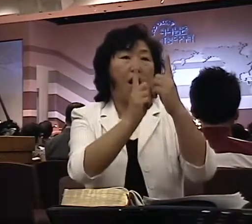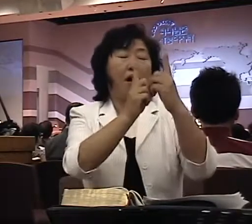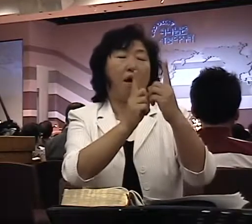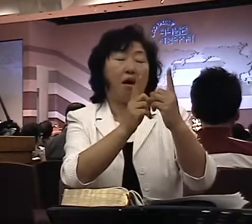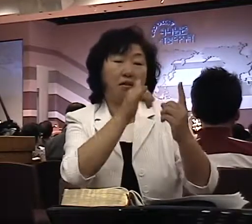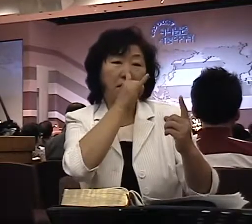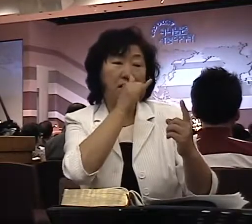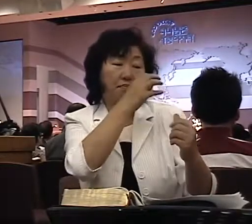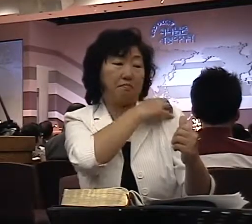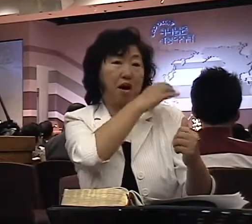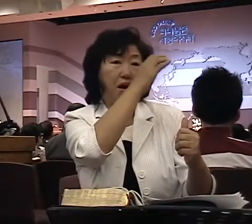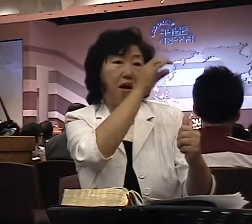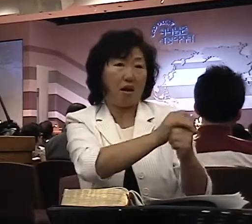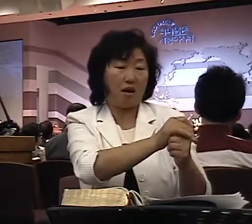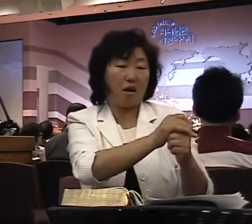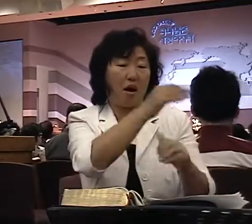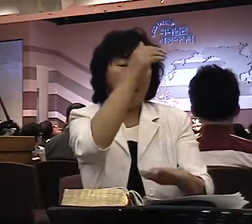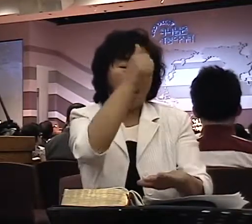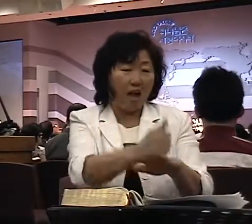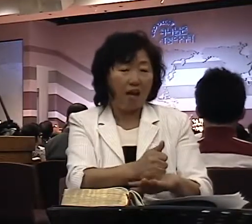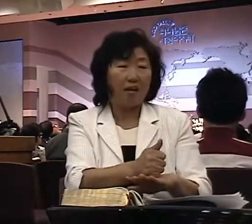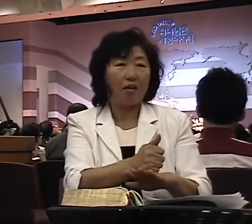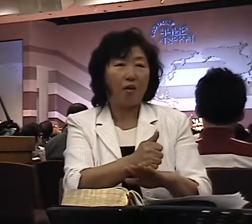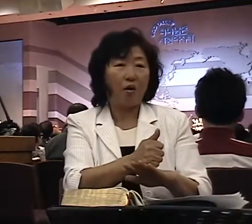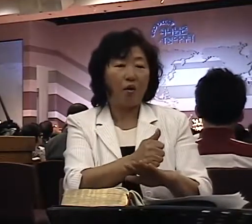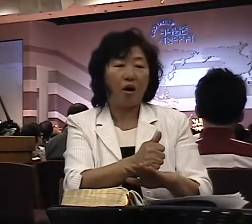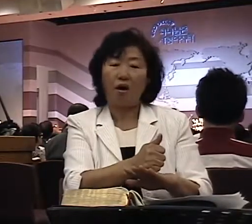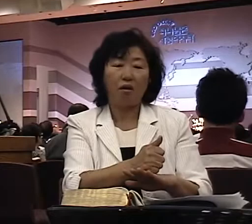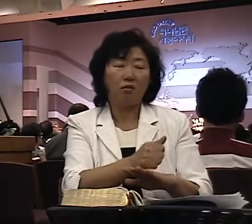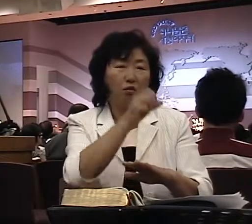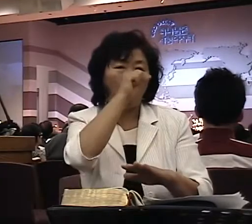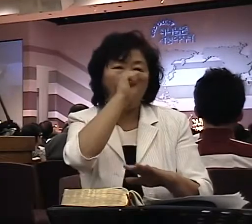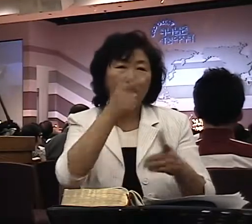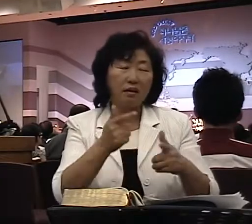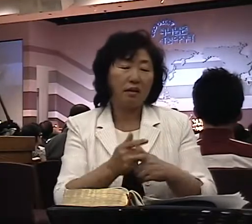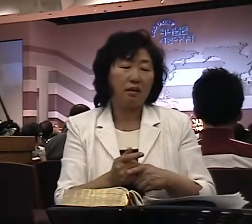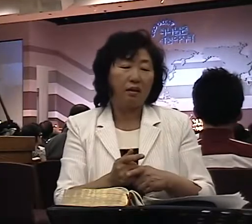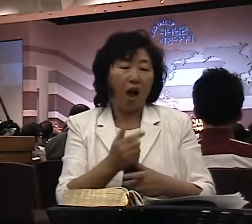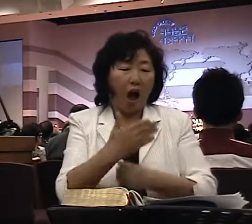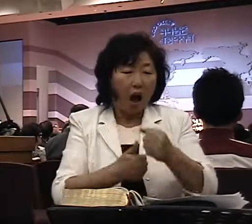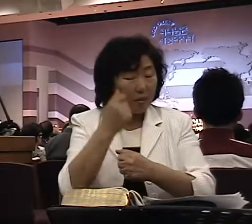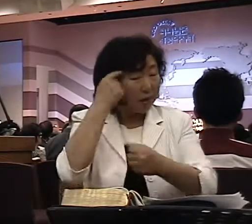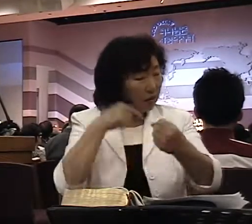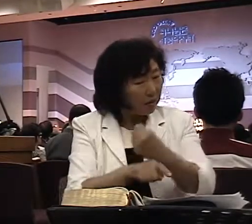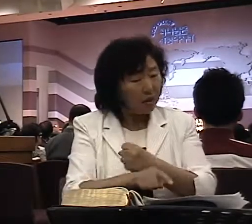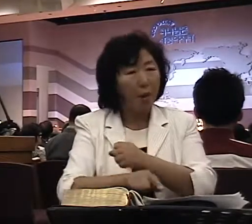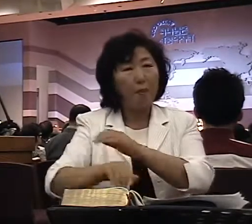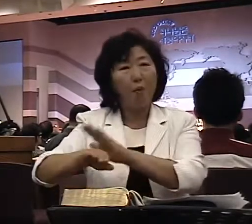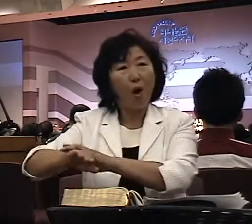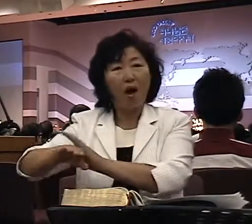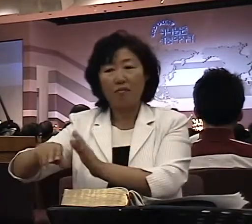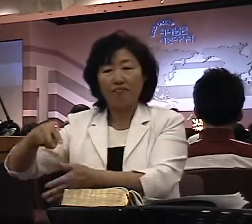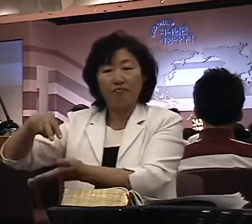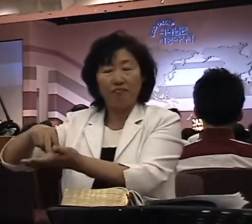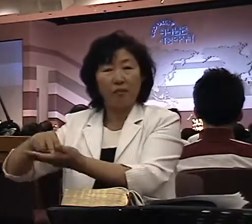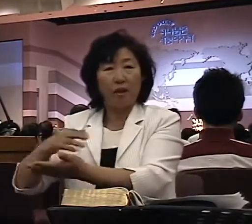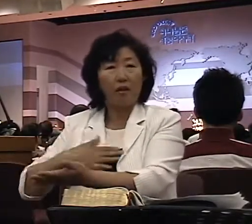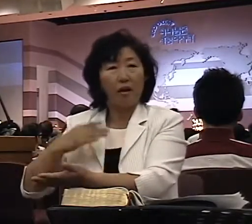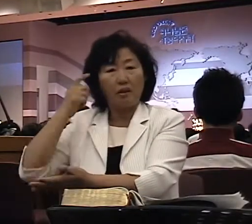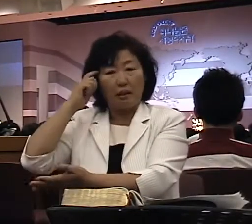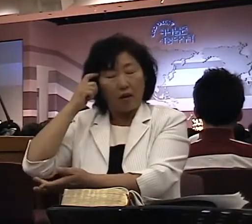있어요. 당장의 결과가 항상 좋은 게 아닙니다. 하나님의 뜻에 선다고 하나님의 편에 선다고 우리에게 항상